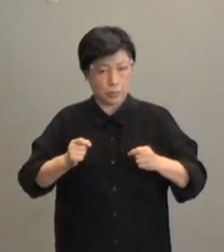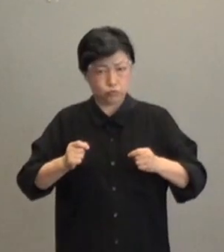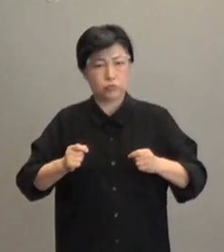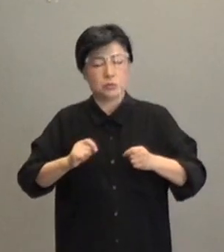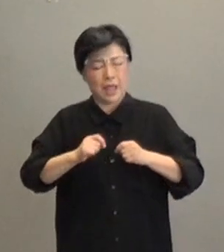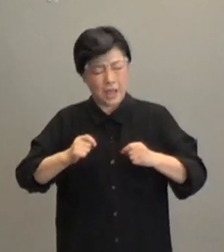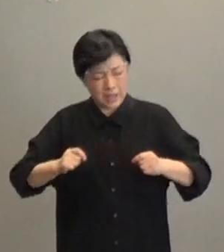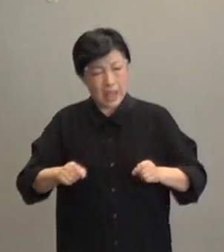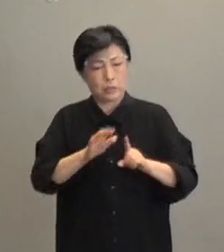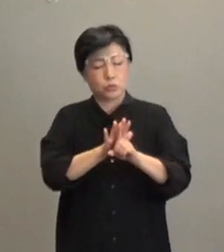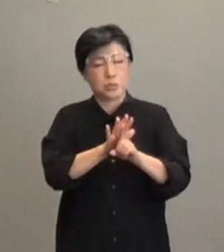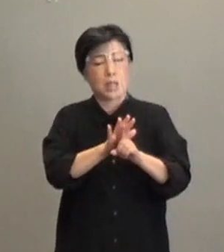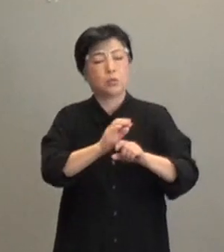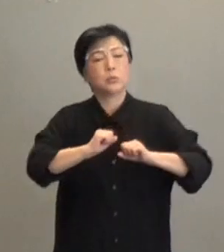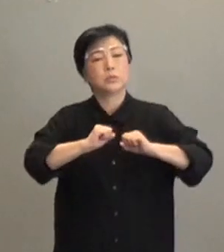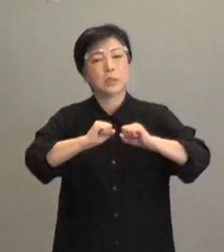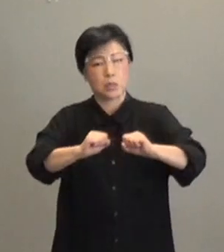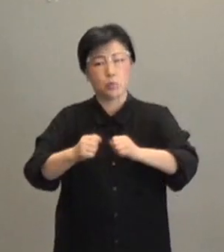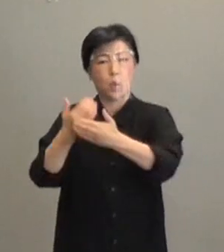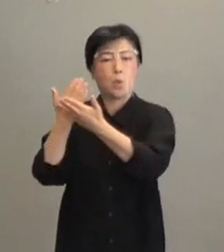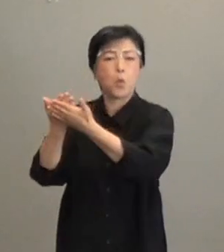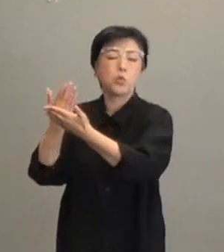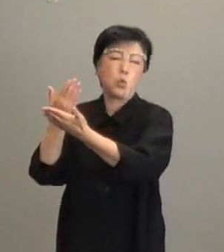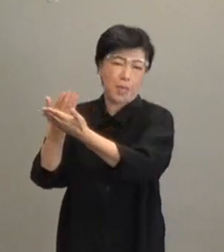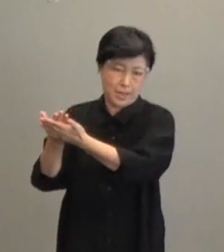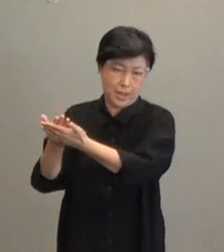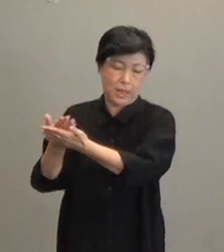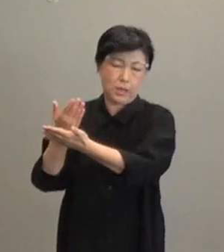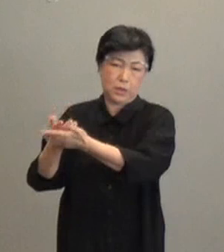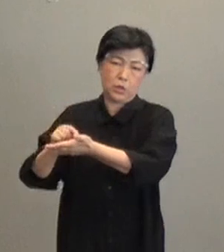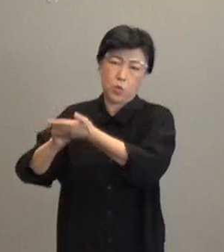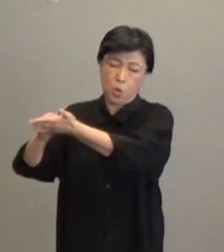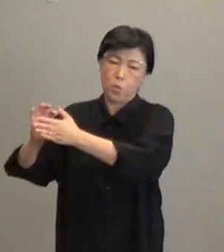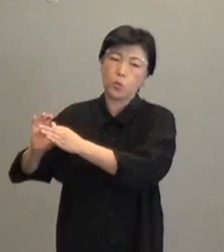をしていくことを我々は求めて要望もしてきておりますので